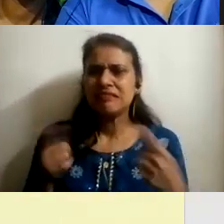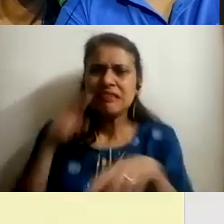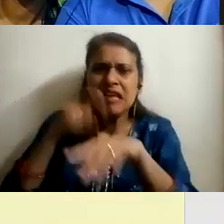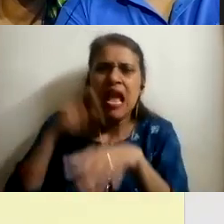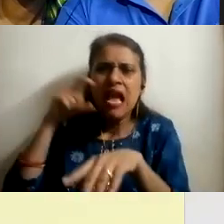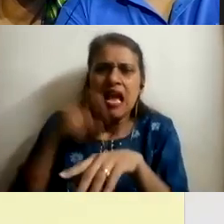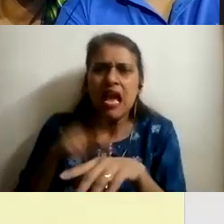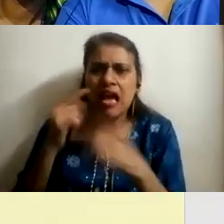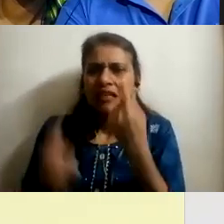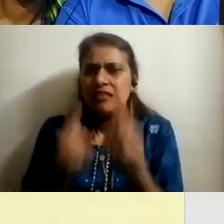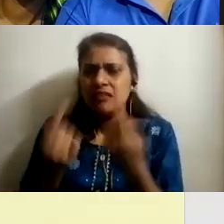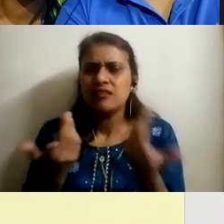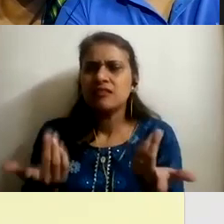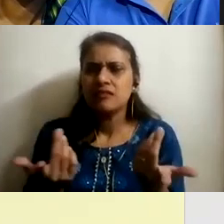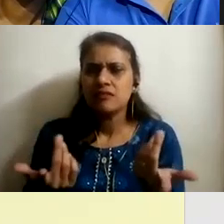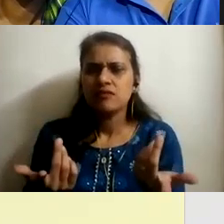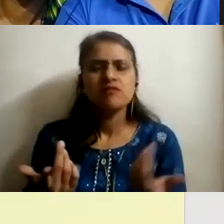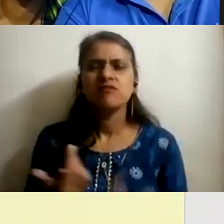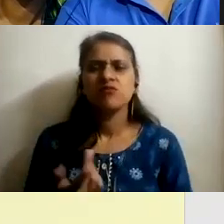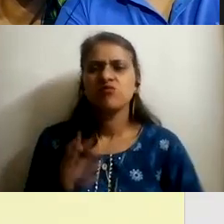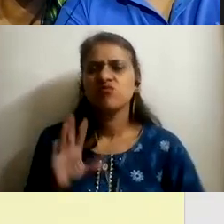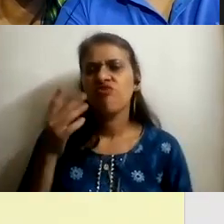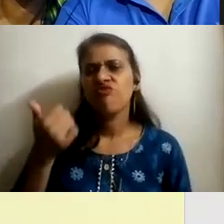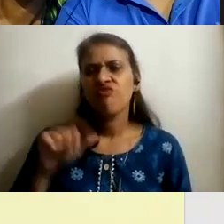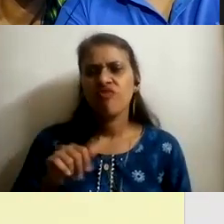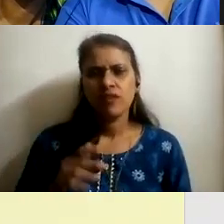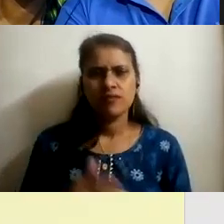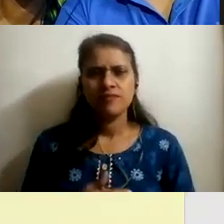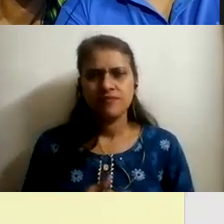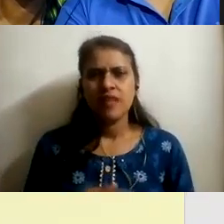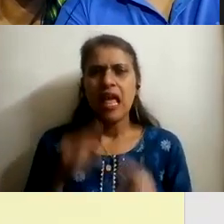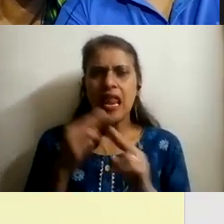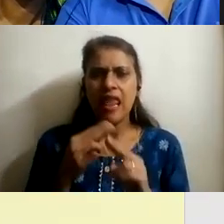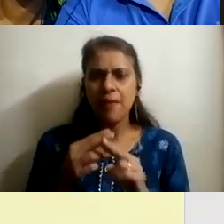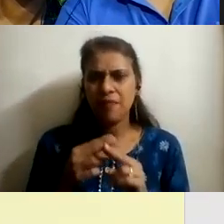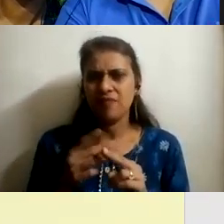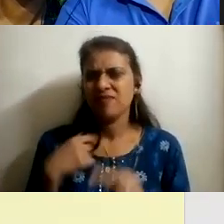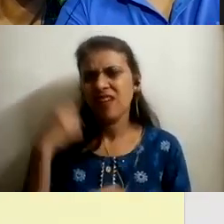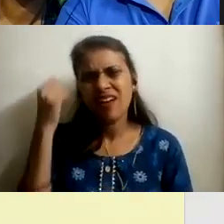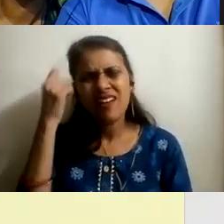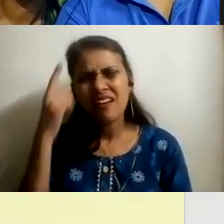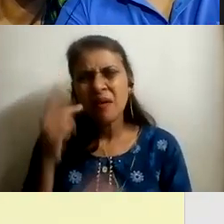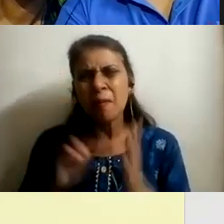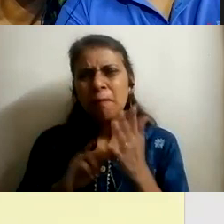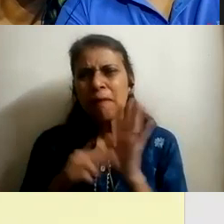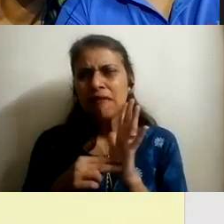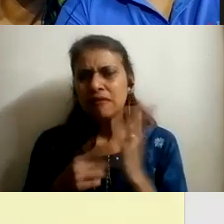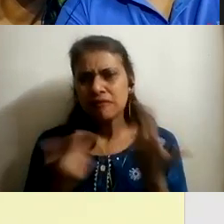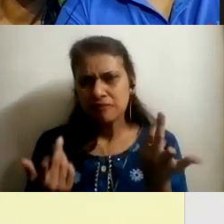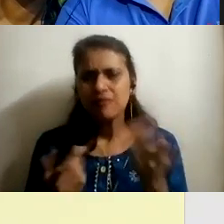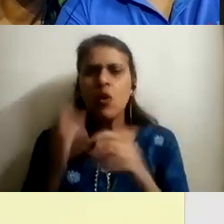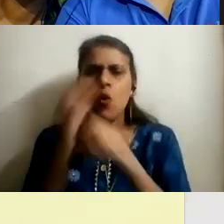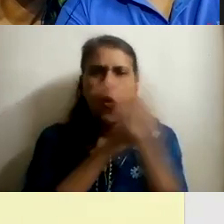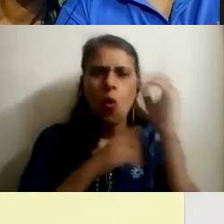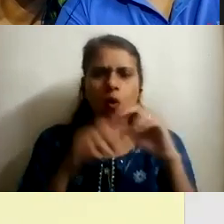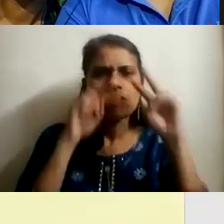बोला कांटा का मतलब क्या होता है तो बोले वो धृत कुंवरी होता है पहले तो आई डिडंट इवन अंडरस्टैंड व्हाट इट वाज सो आई गूगल्ड एंड आई सॉ